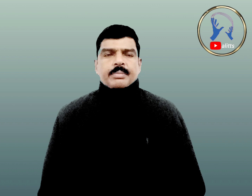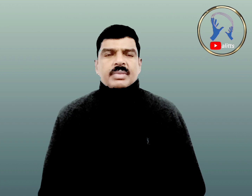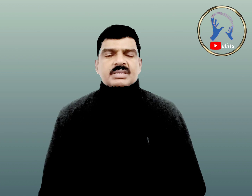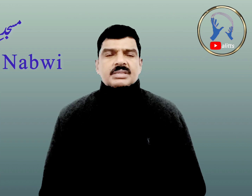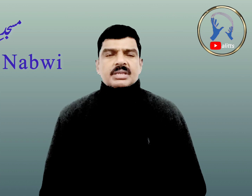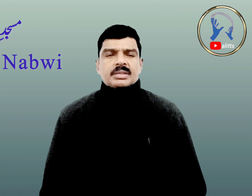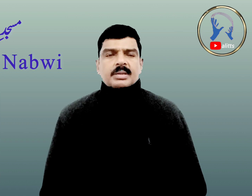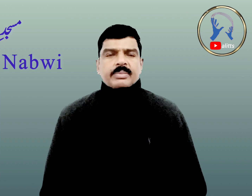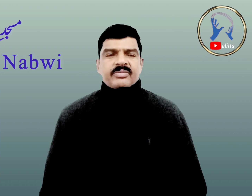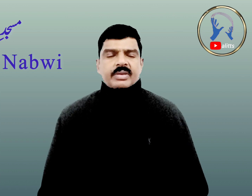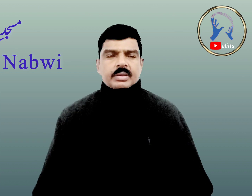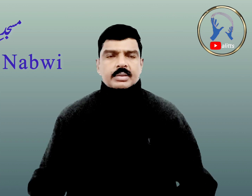مسجد نبوی،